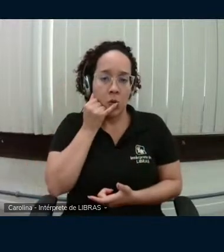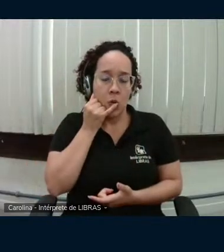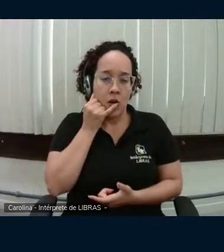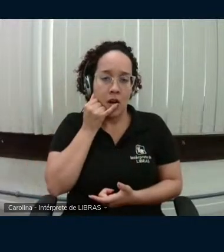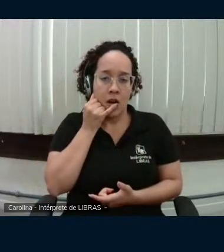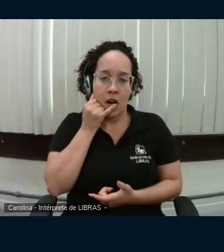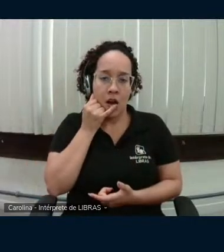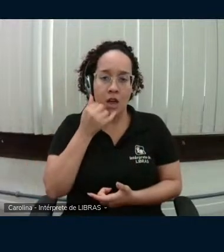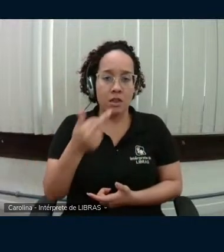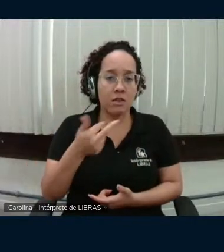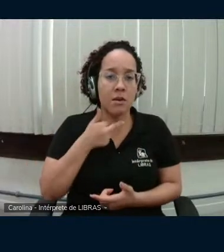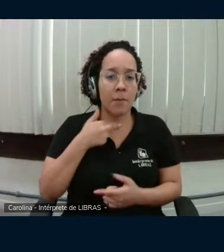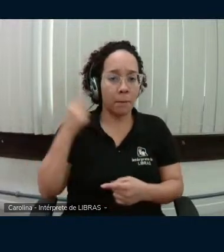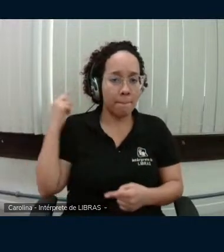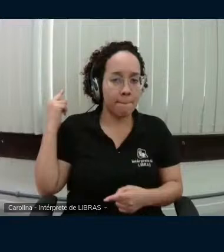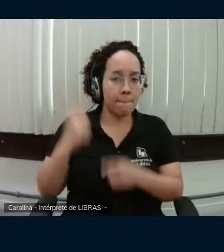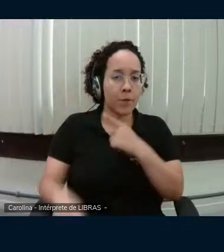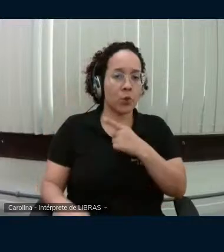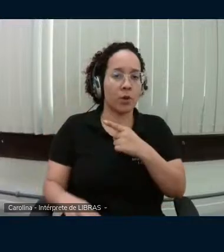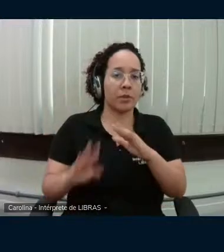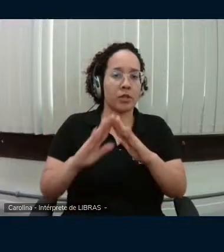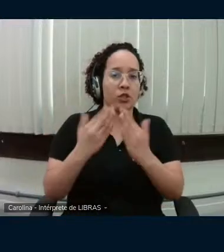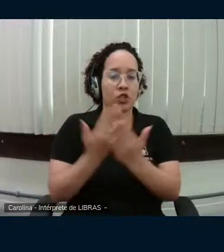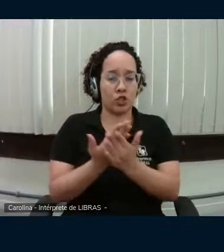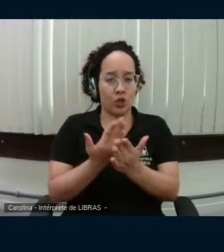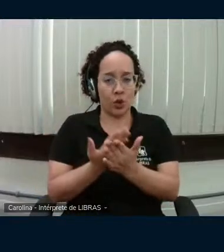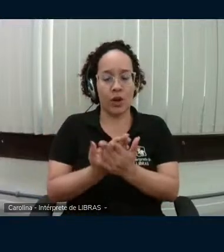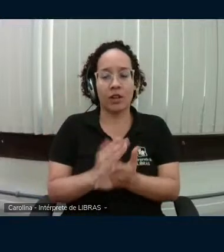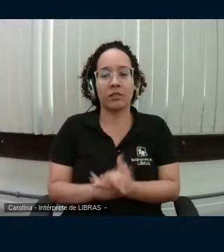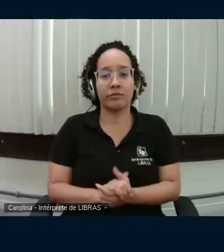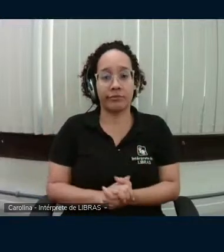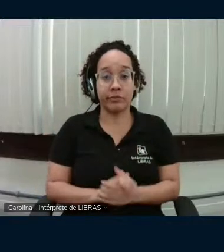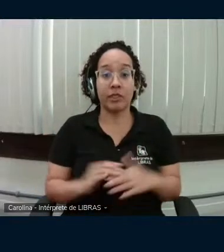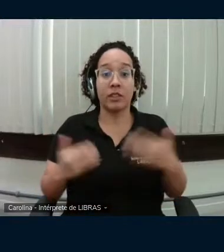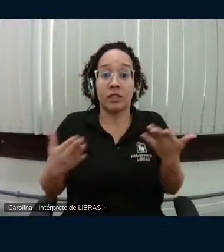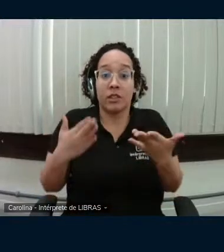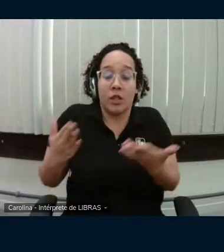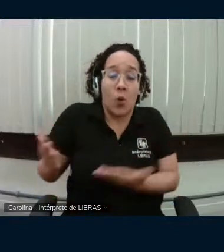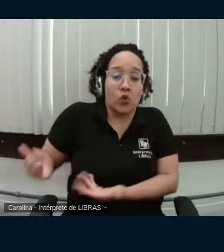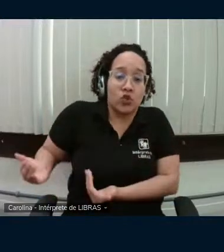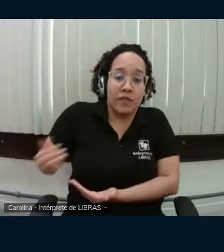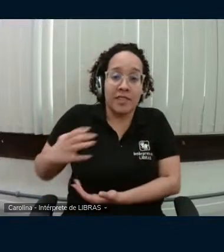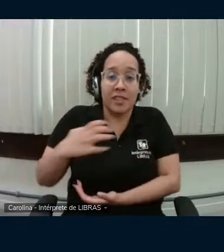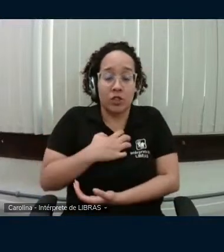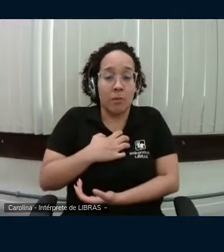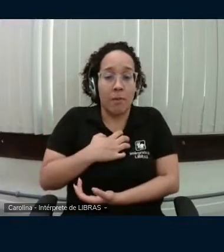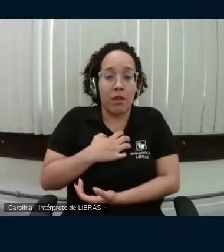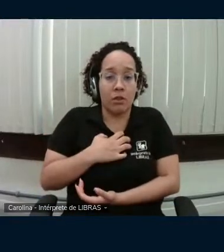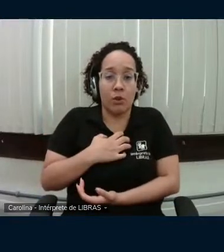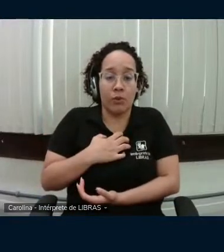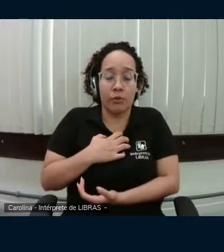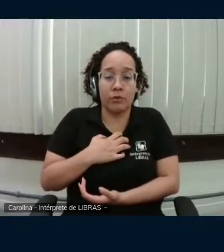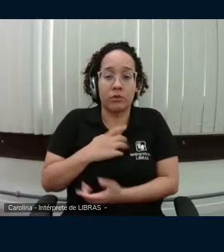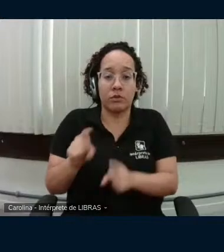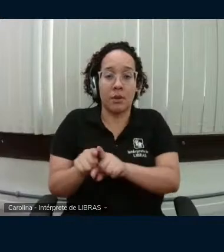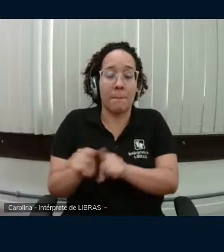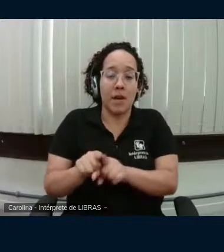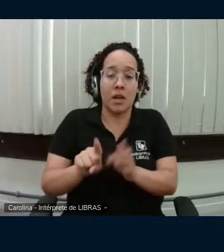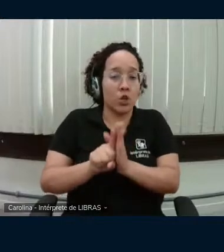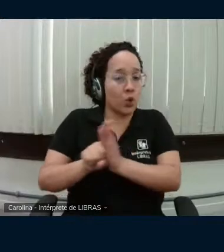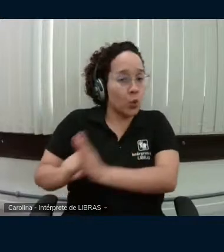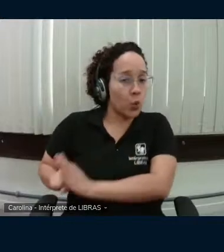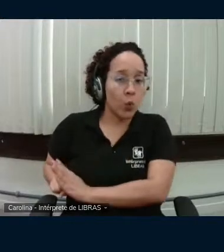fora, porque é como deixar o jovem da porta para fora também. Se você diz, desliga o celular quando entra, você